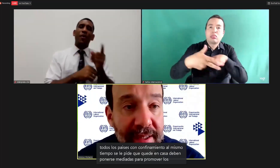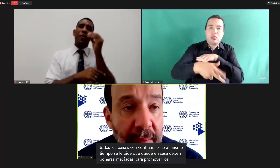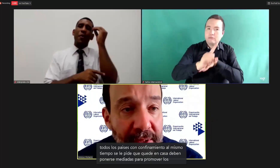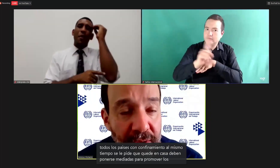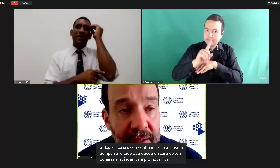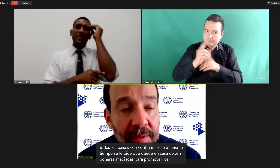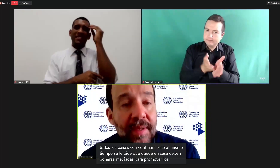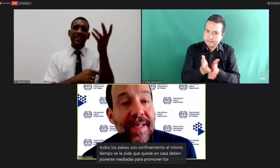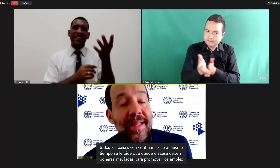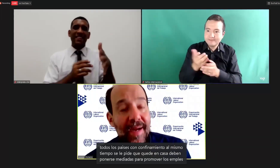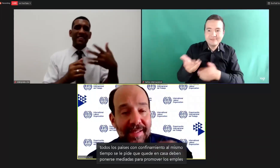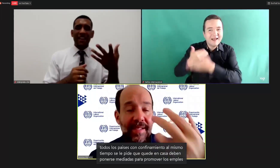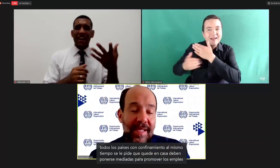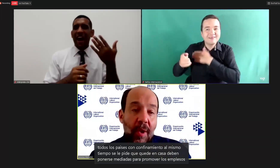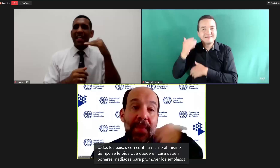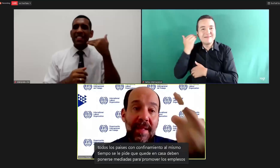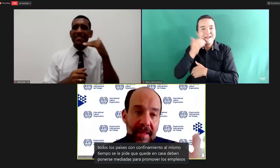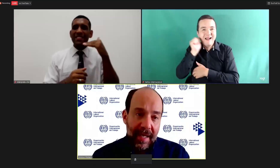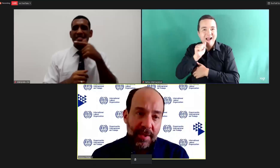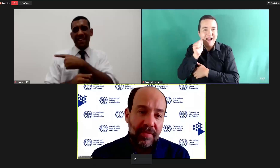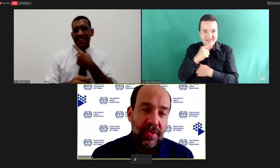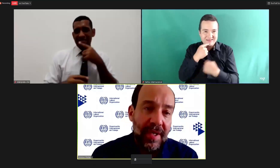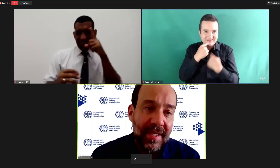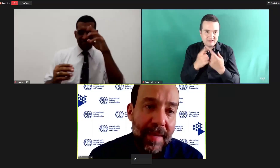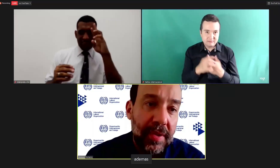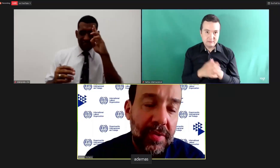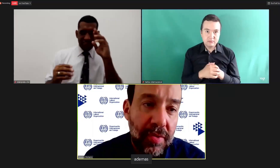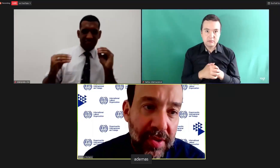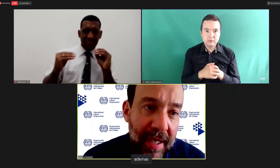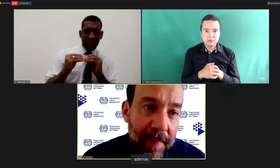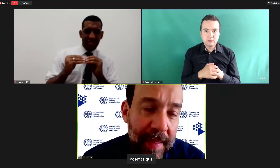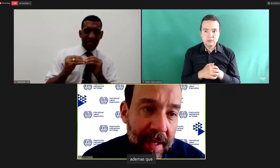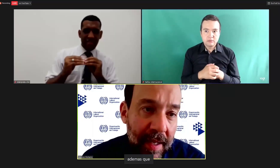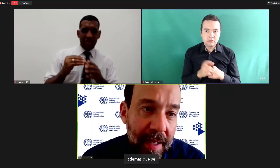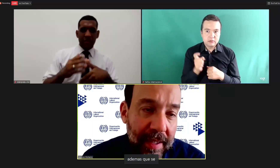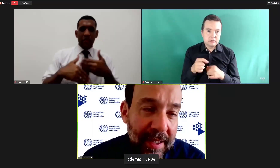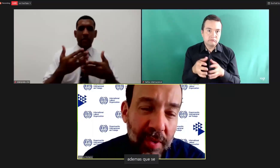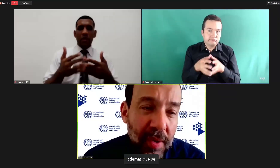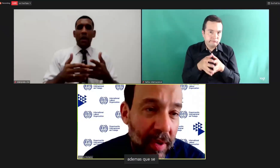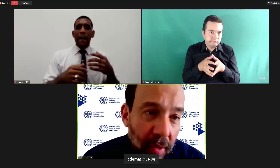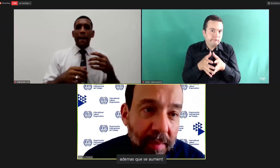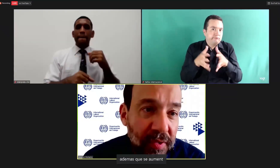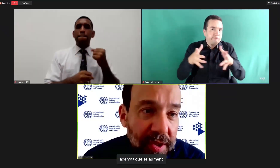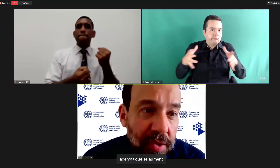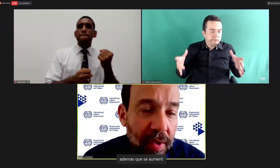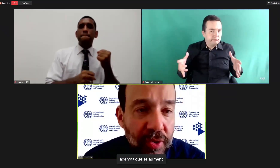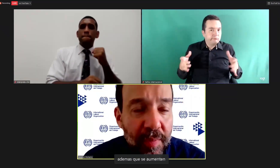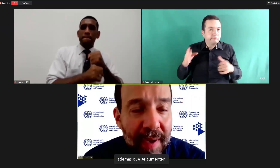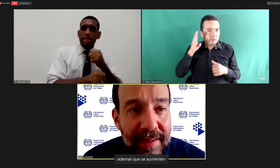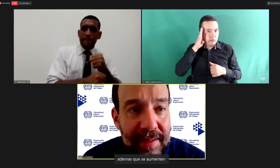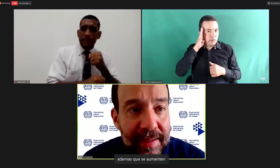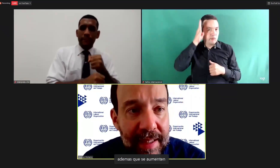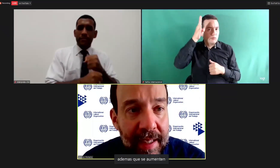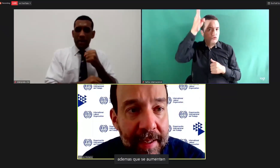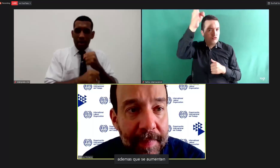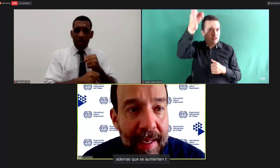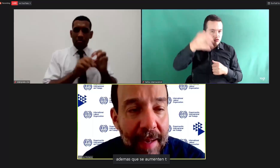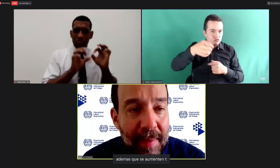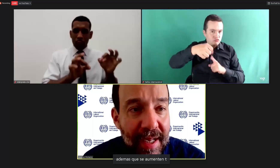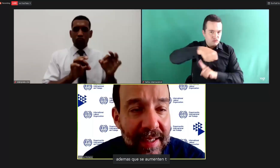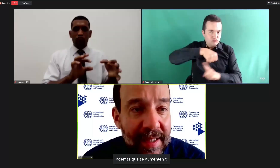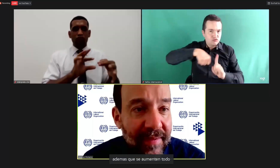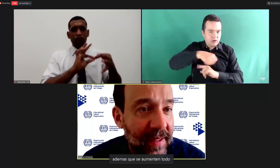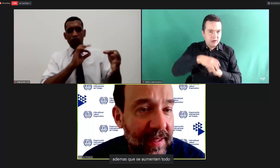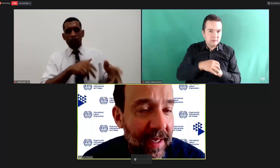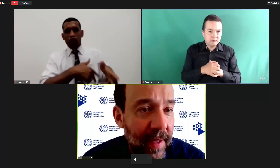Ana Lucia estaba mencionando, y además que se aumenten las provisiones de la protección social. Y eso lo hemos visto en muchos países en